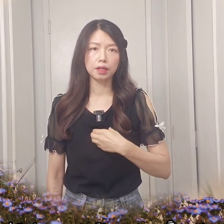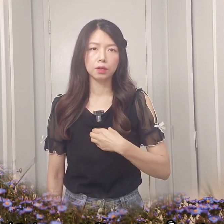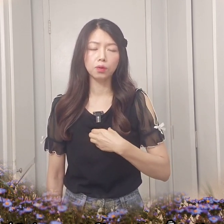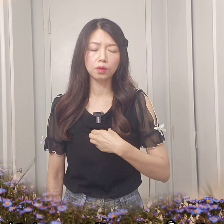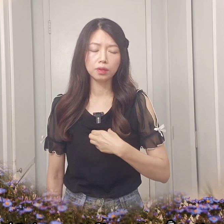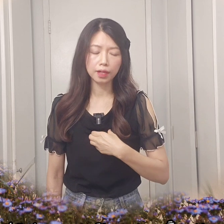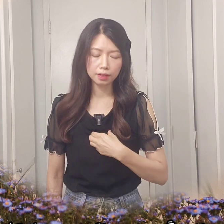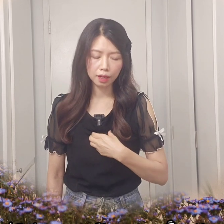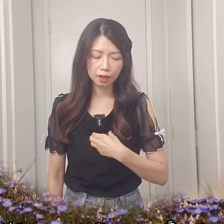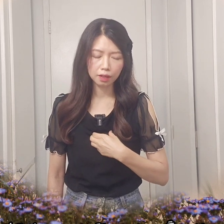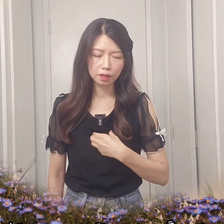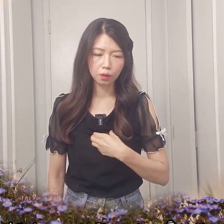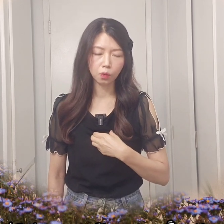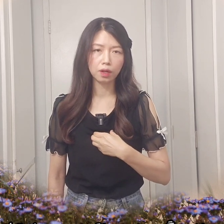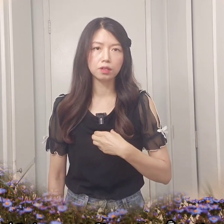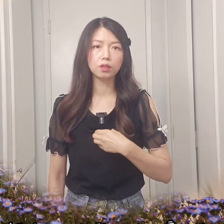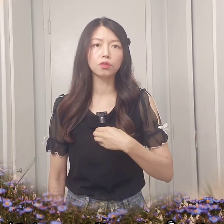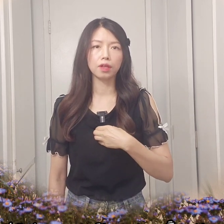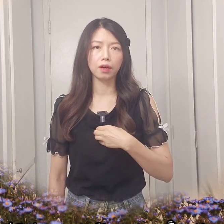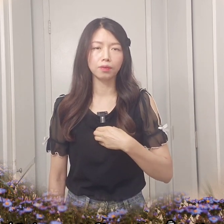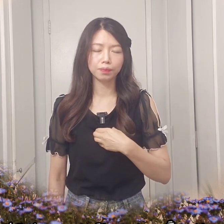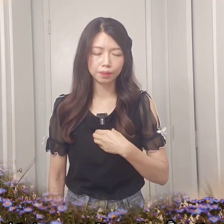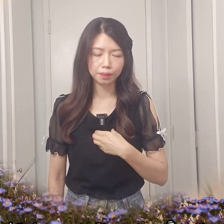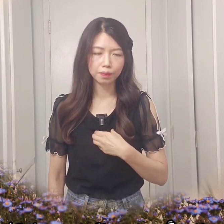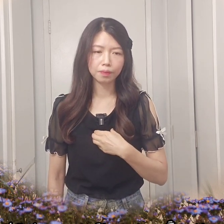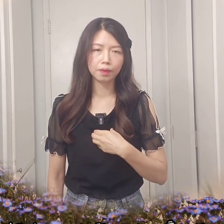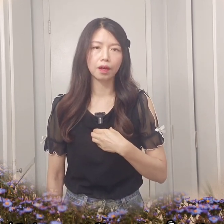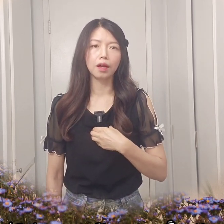가슴에 대시고 살짝 고개를 숙여 주세요.